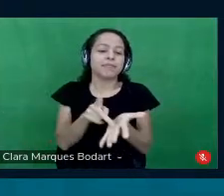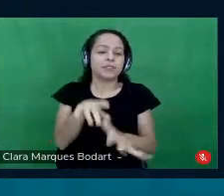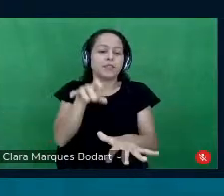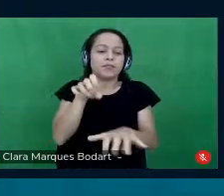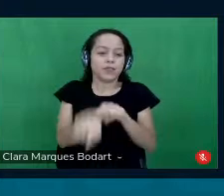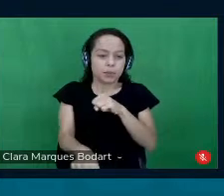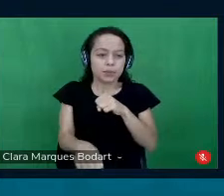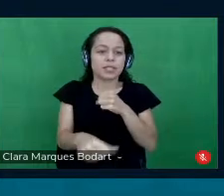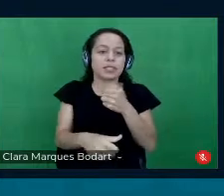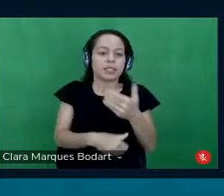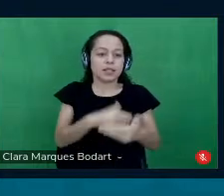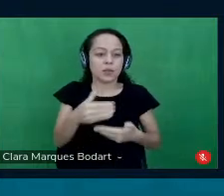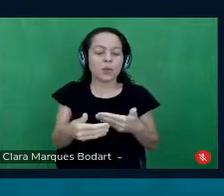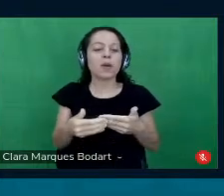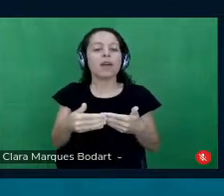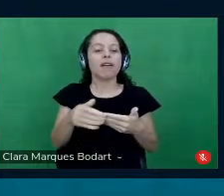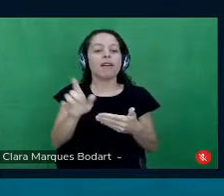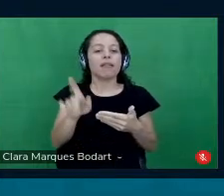formação